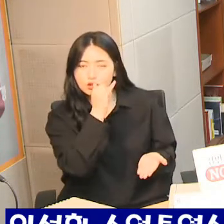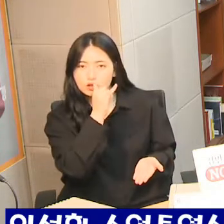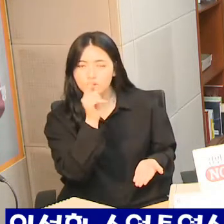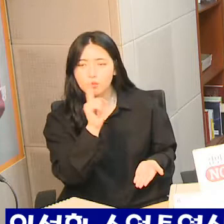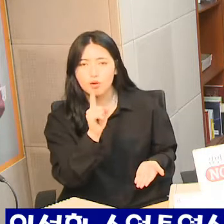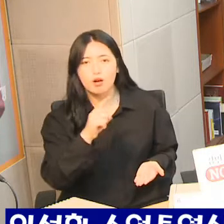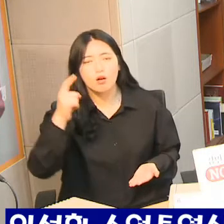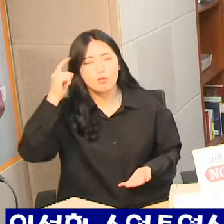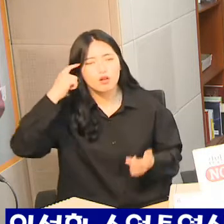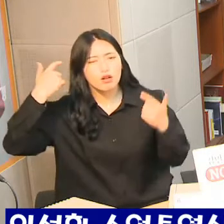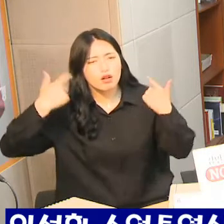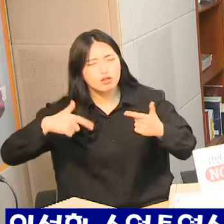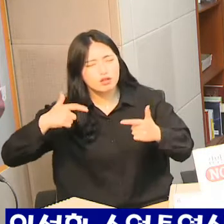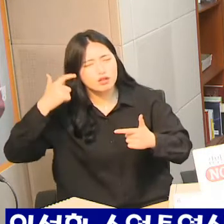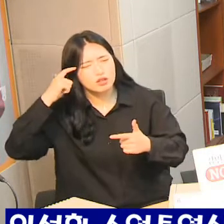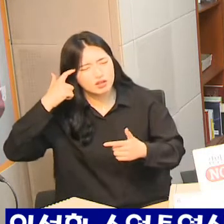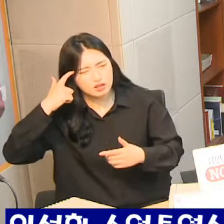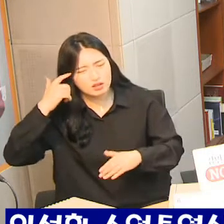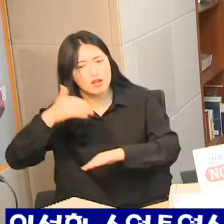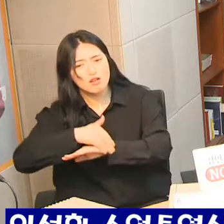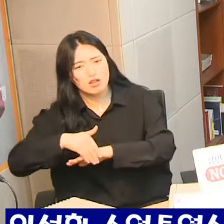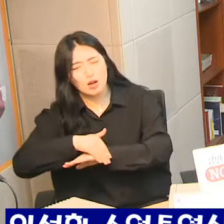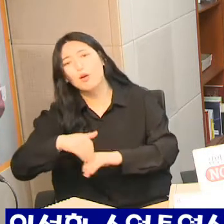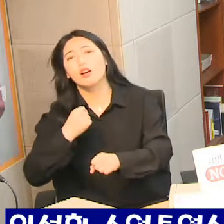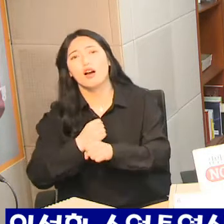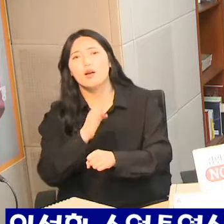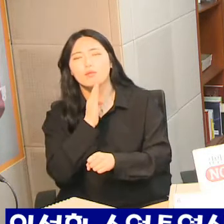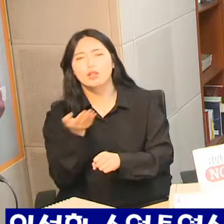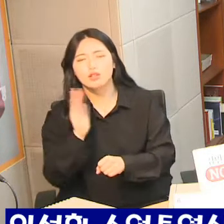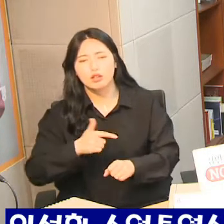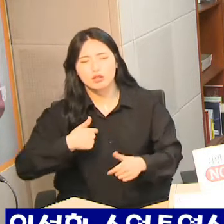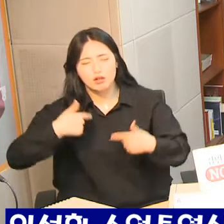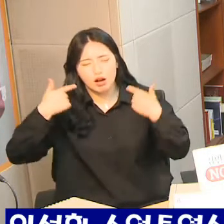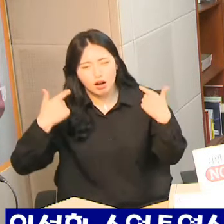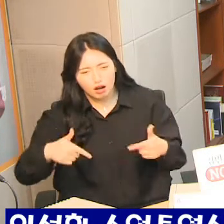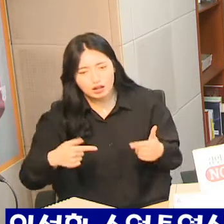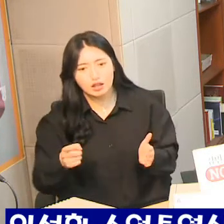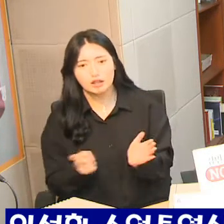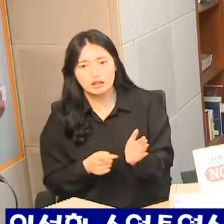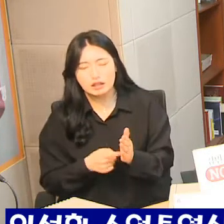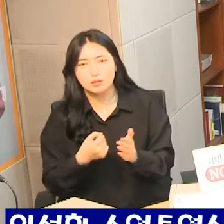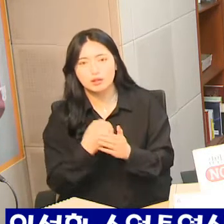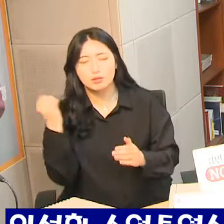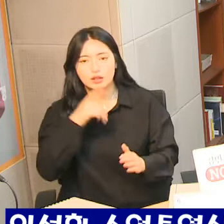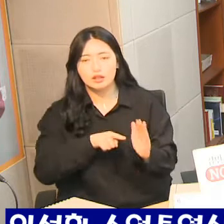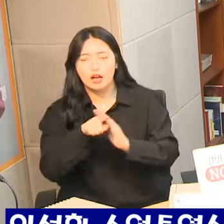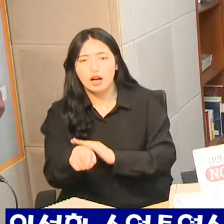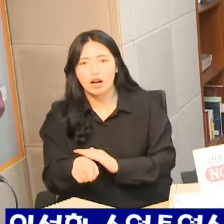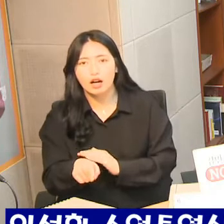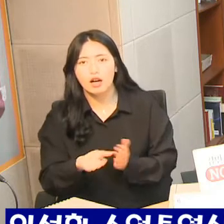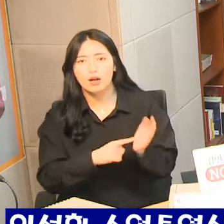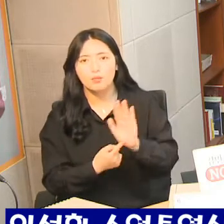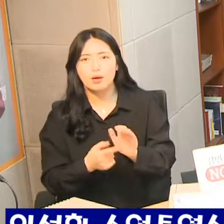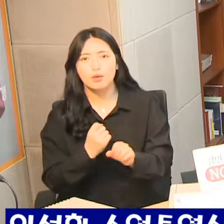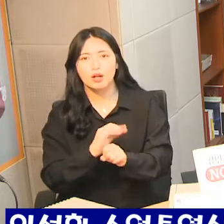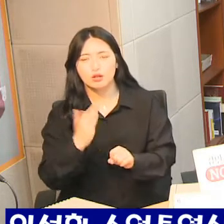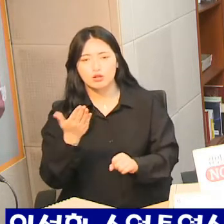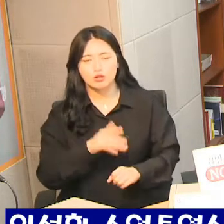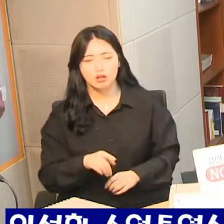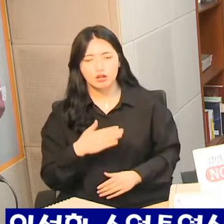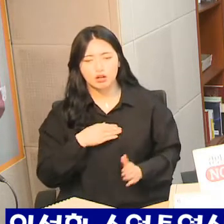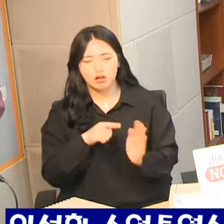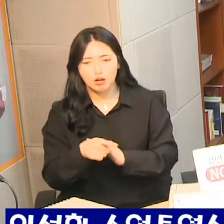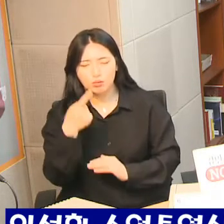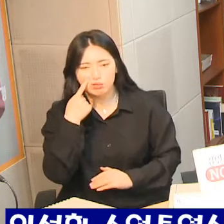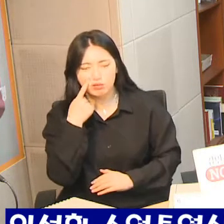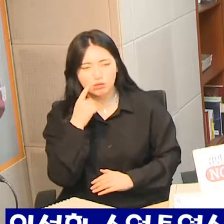네. 머릿속에 늘 미리 그림 그리고 생각하고 해야 하는데 저는 매번 마음이 급해서 그냥 나가서 하니 막상 무슨 얘기